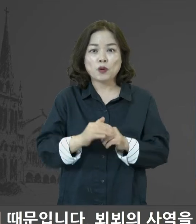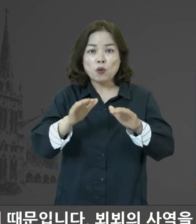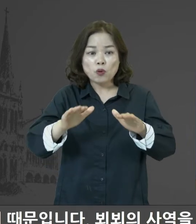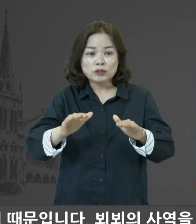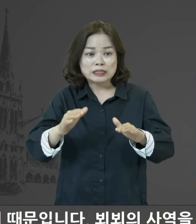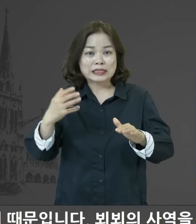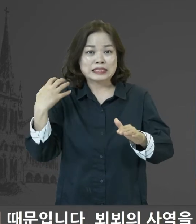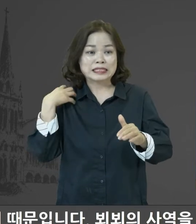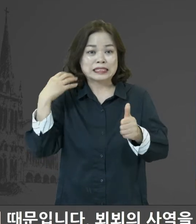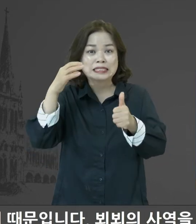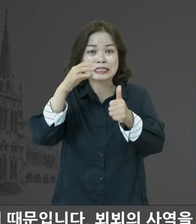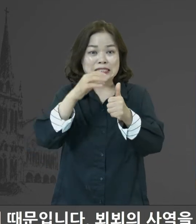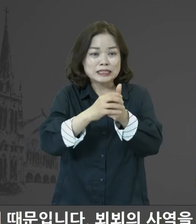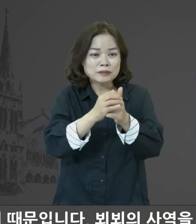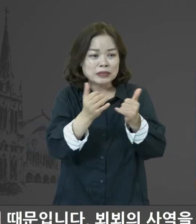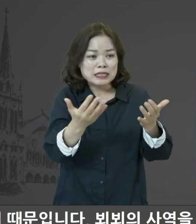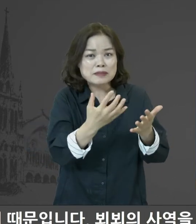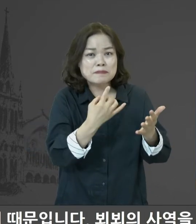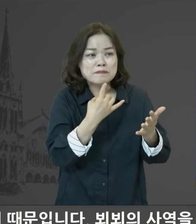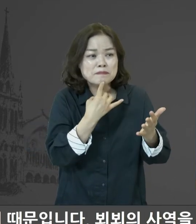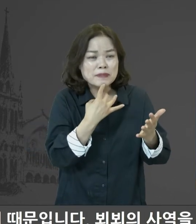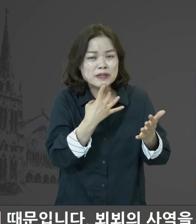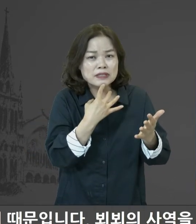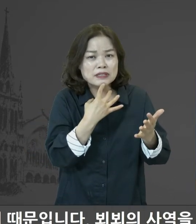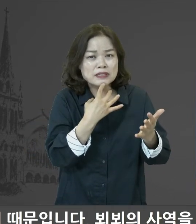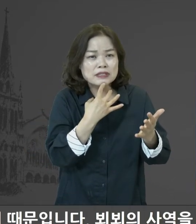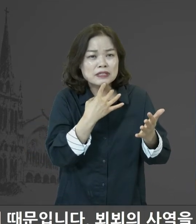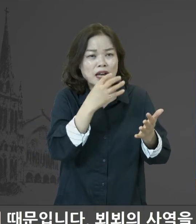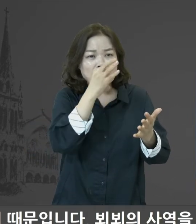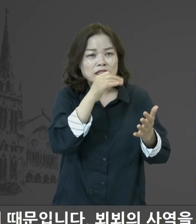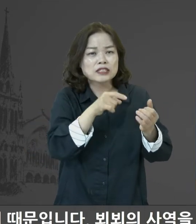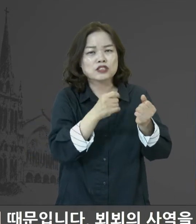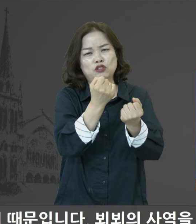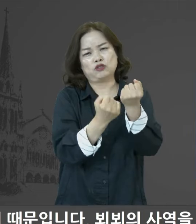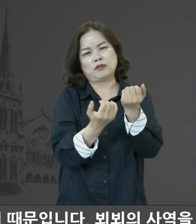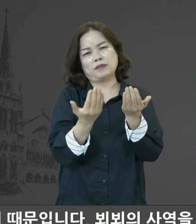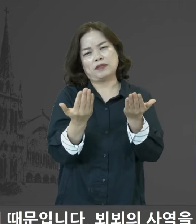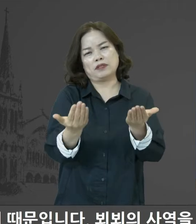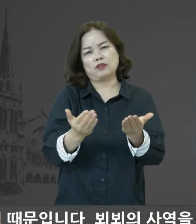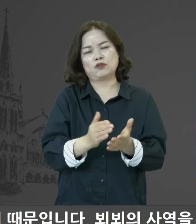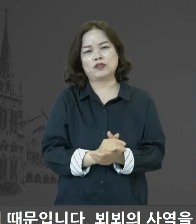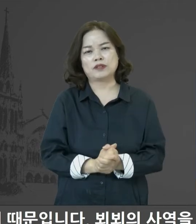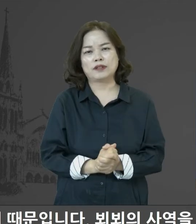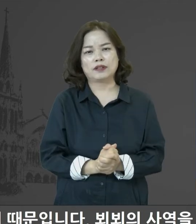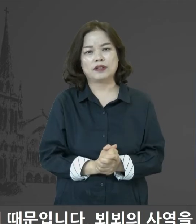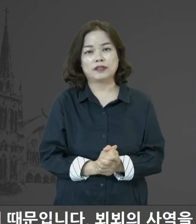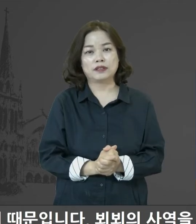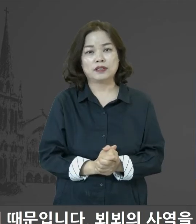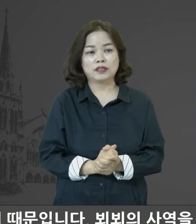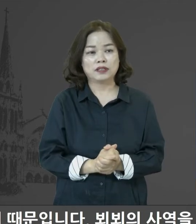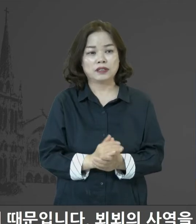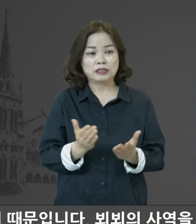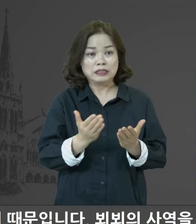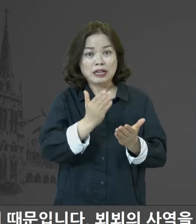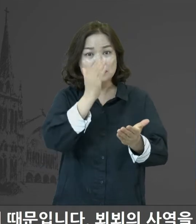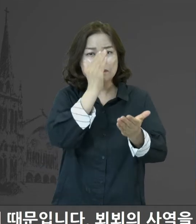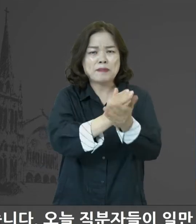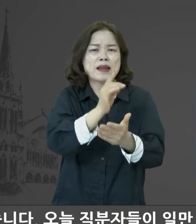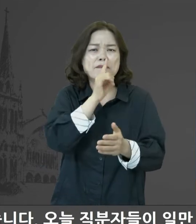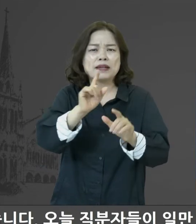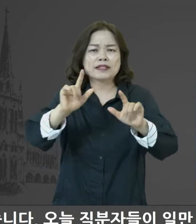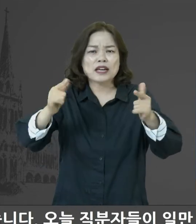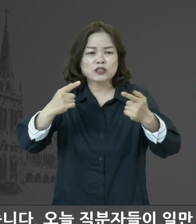오늘 직분자들이 일만 붙들고 있으면 안 되는 이유를 여기서 설명하고 있습니다. 이 말씀은 일을 하지 말라는 것이